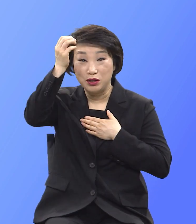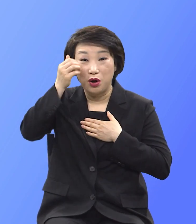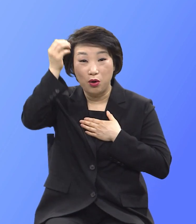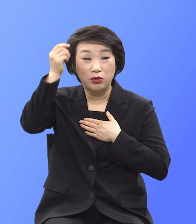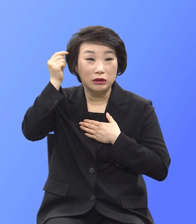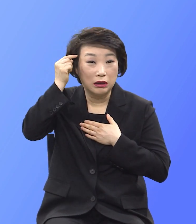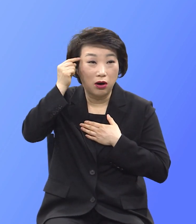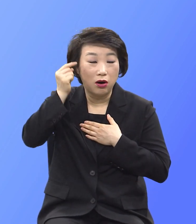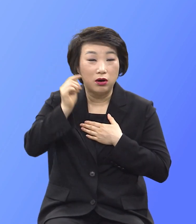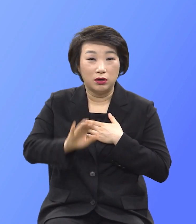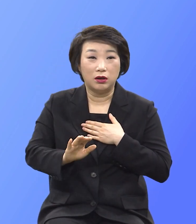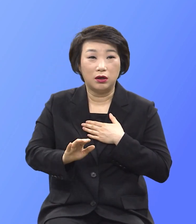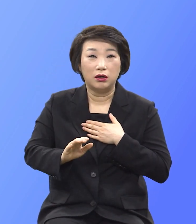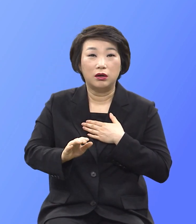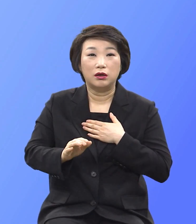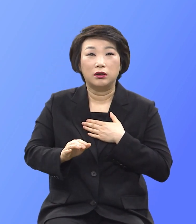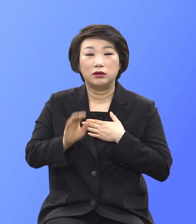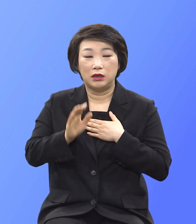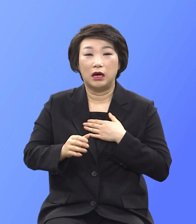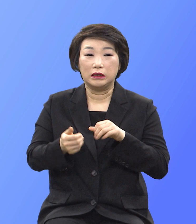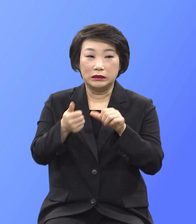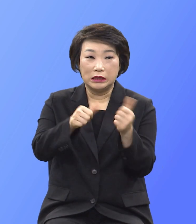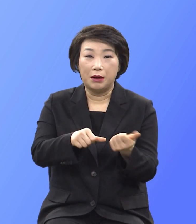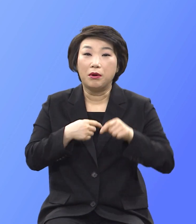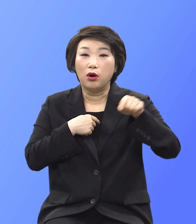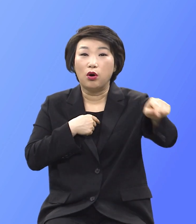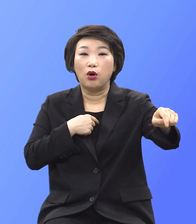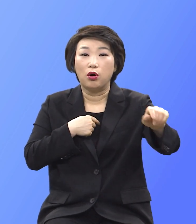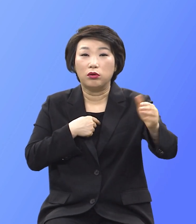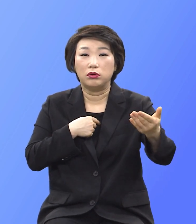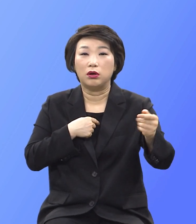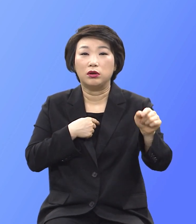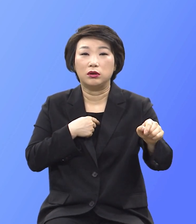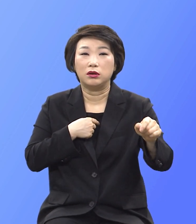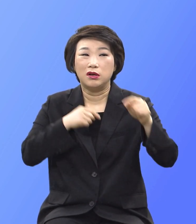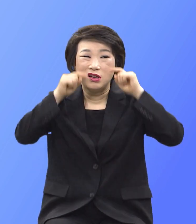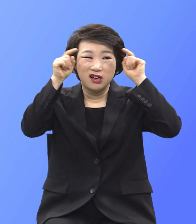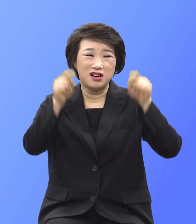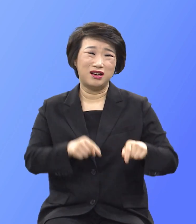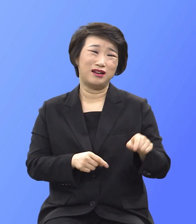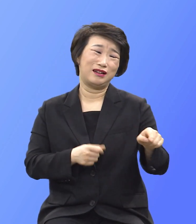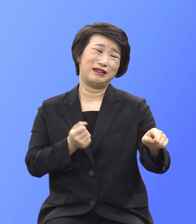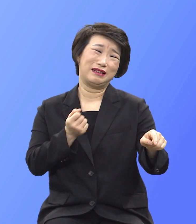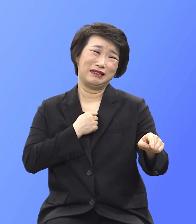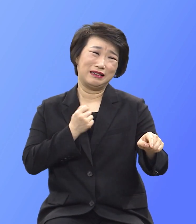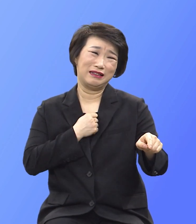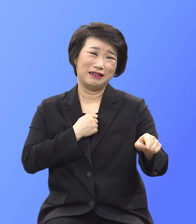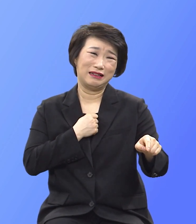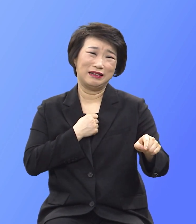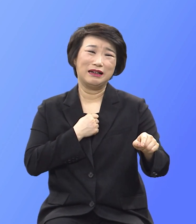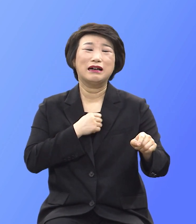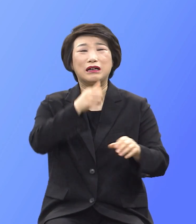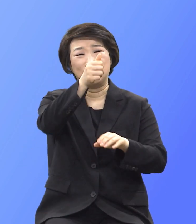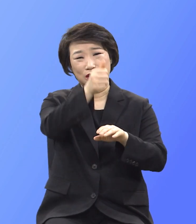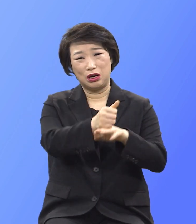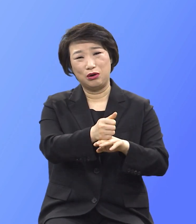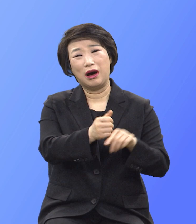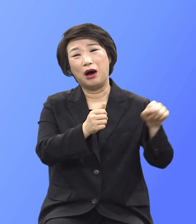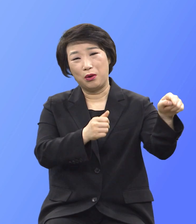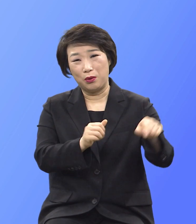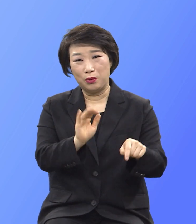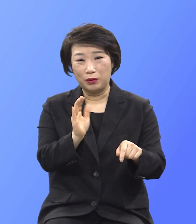영혼을 사망에 이르게 하는 미련하고 어리석은